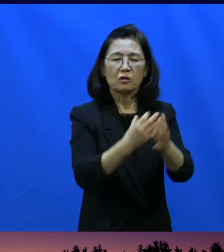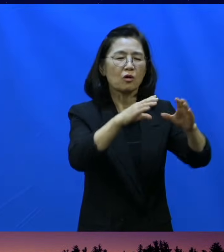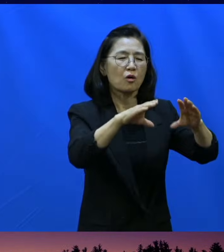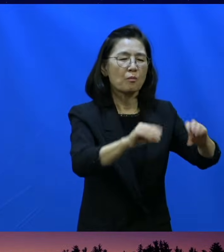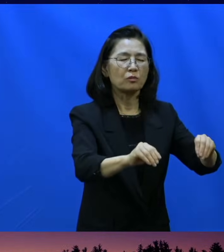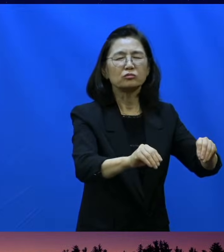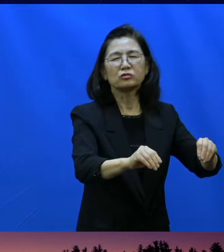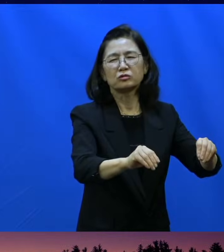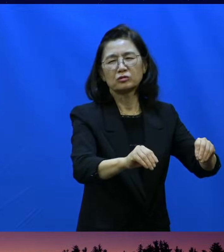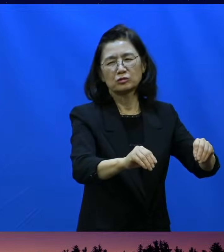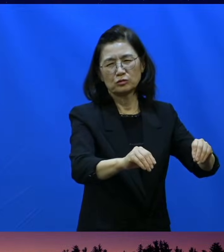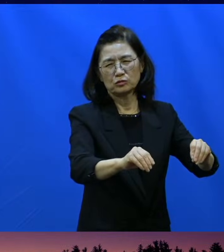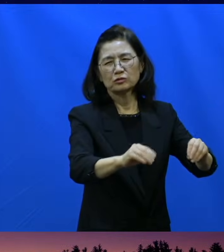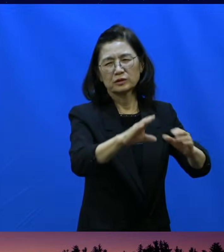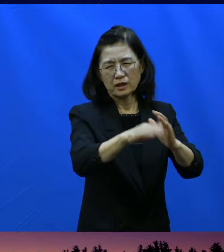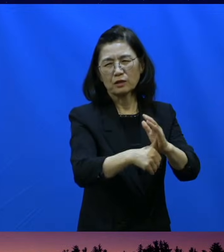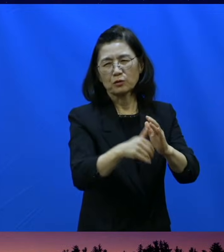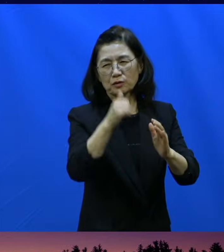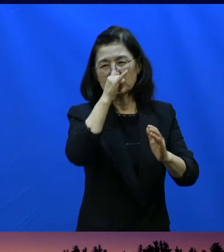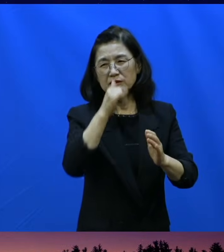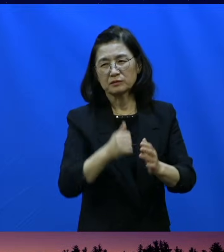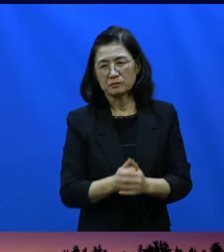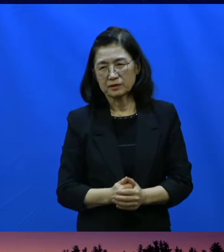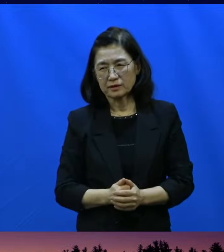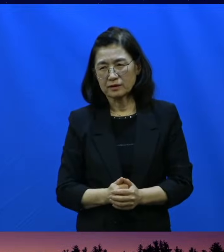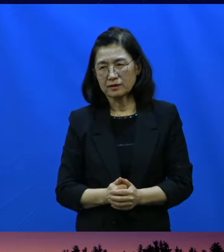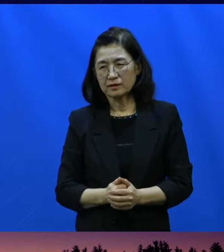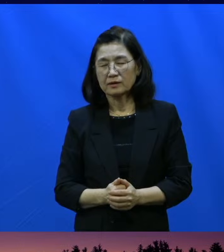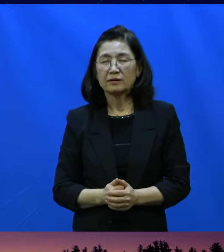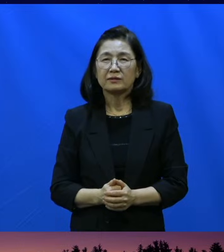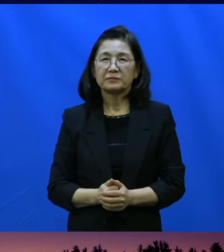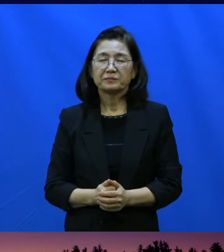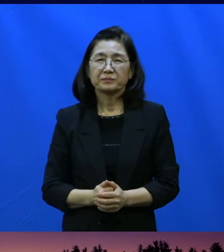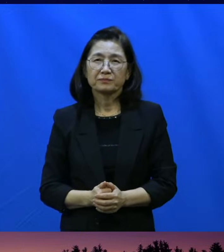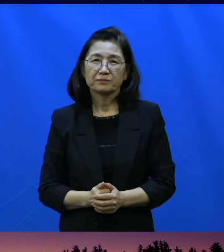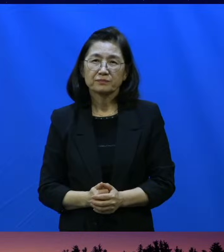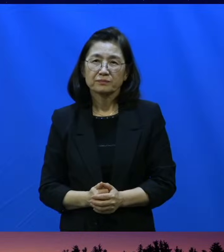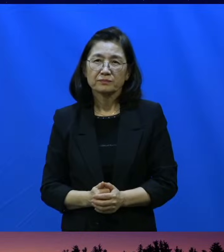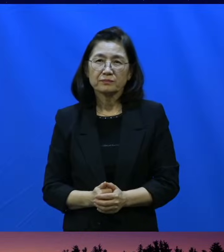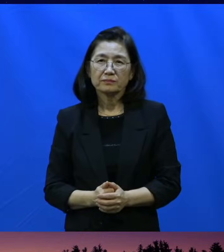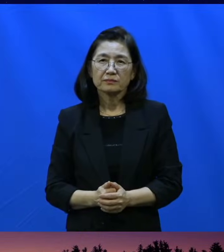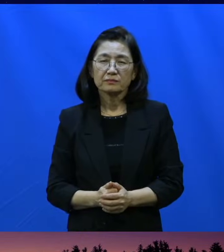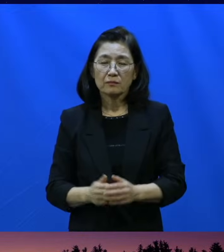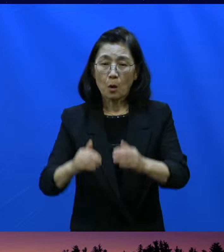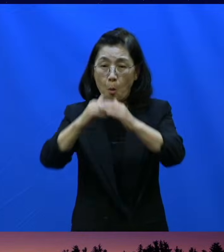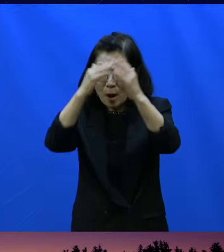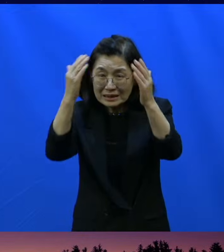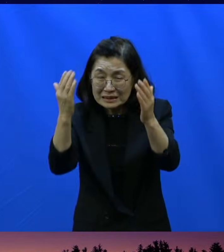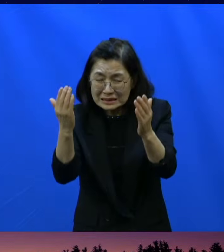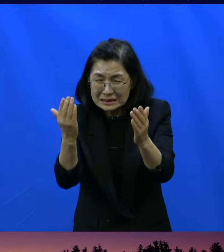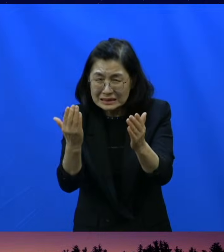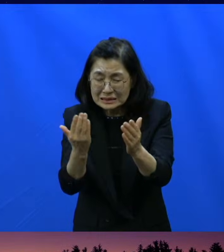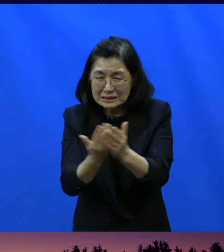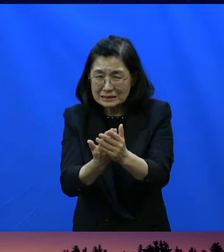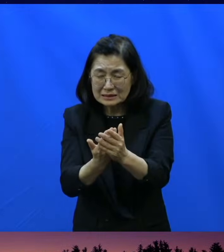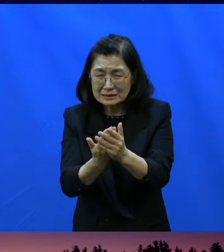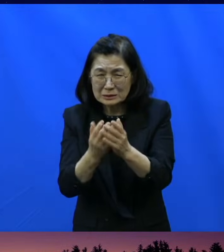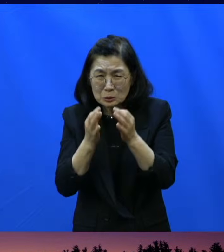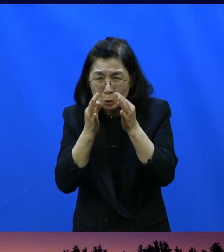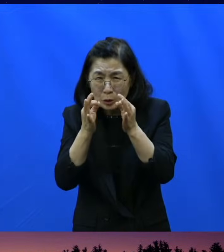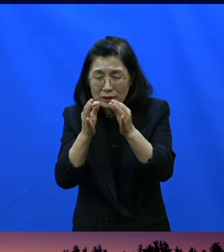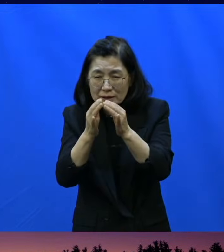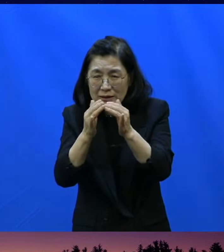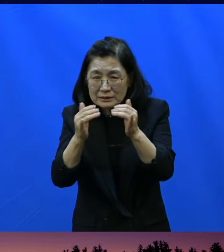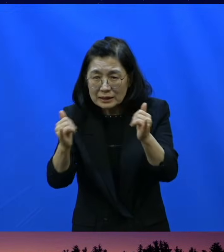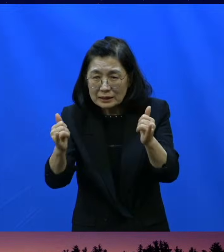나의 열심이 하나님의 역사를 방해할 때가 있습니다. 그래서 완벽주의자들이 조심해야 되죠. 하나님의